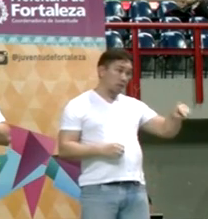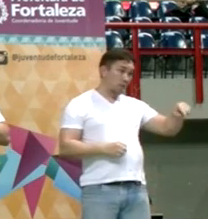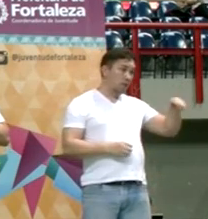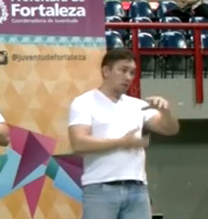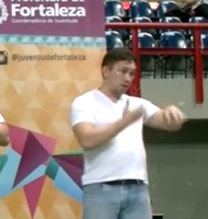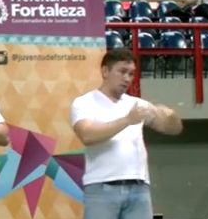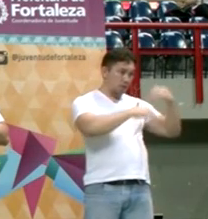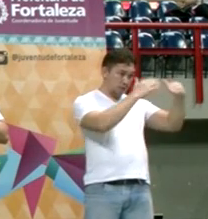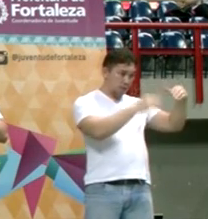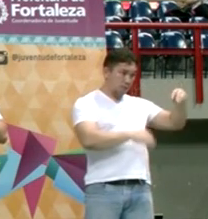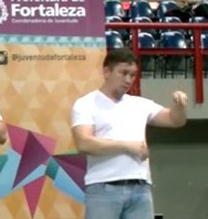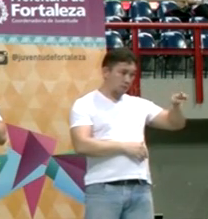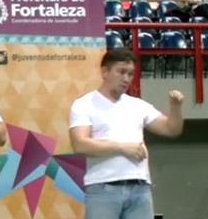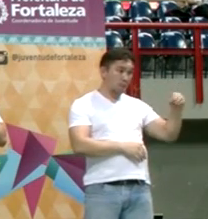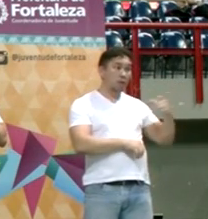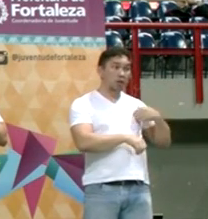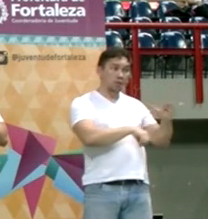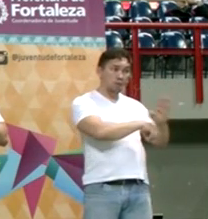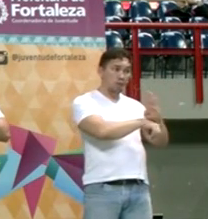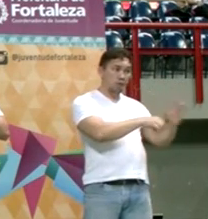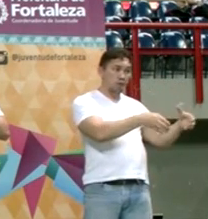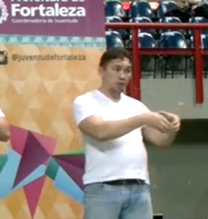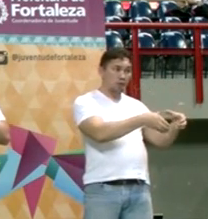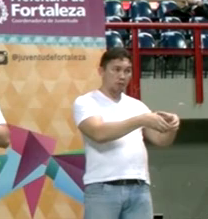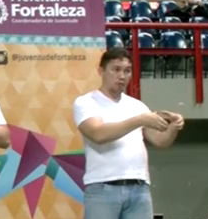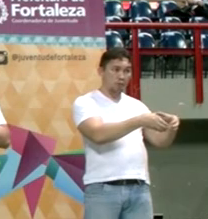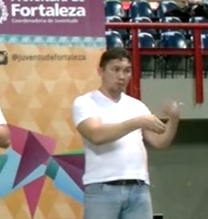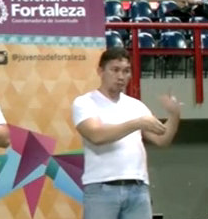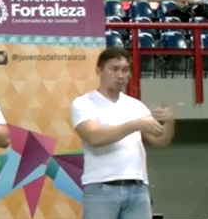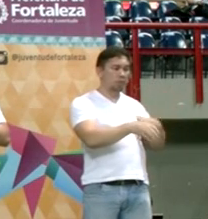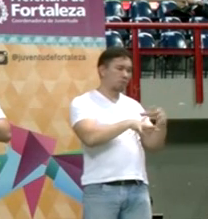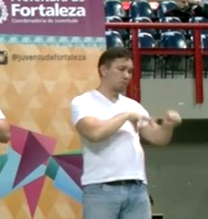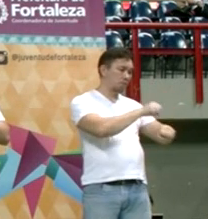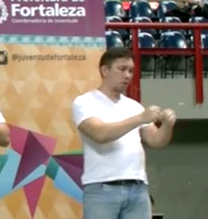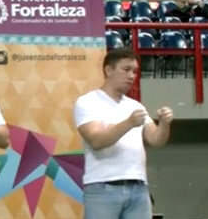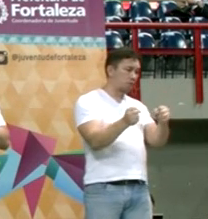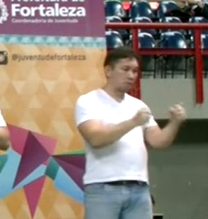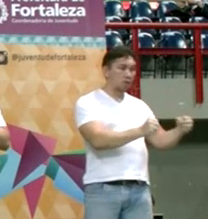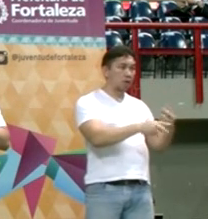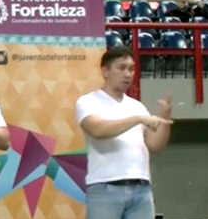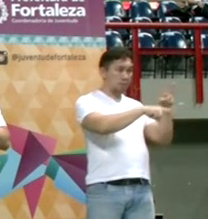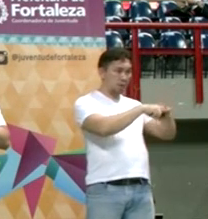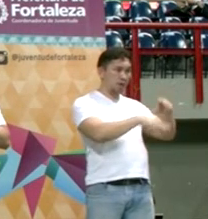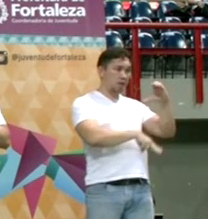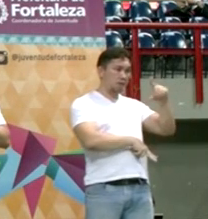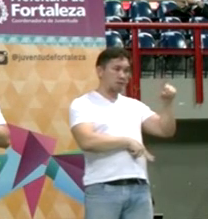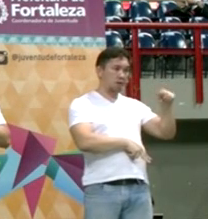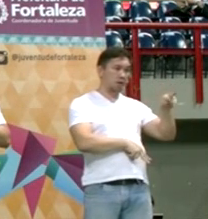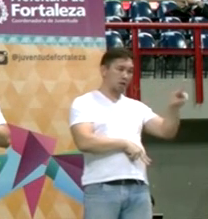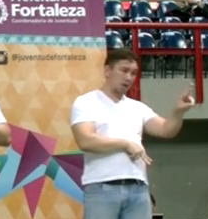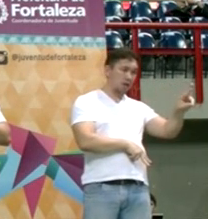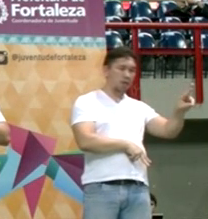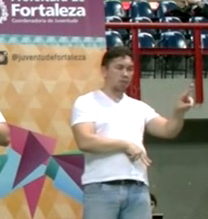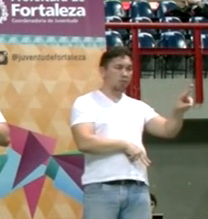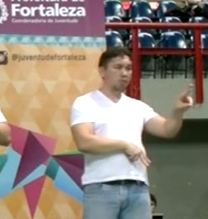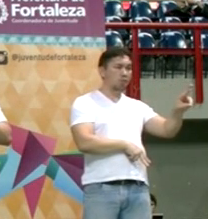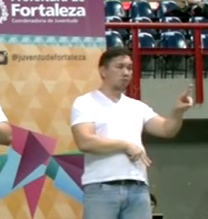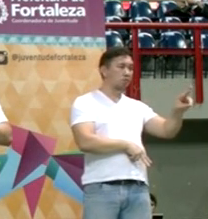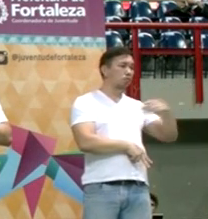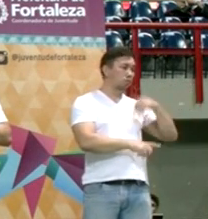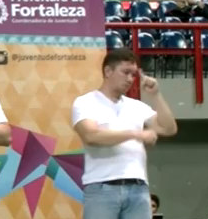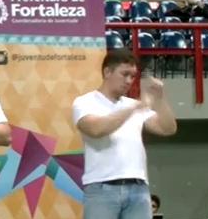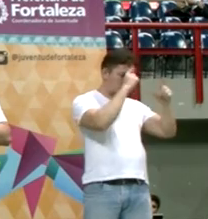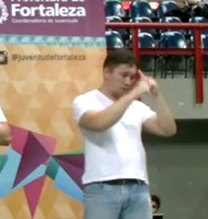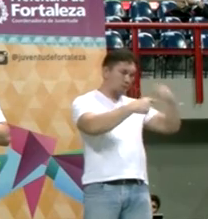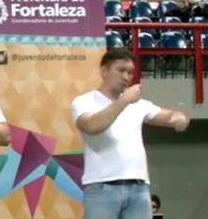em Março de 17 foi a burguesia quem fez. A burguesia tomou o poder, prendeu o czar e chegou ao